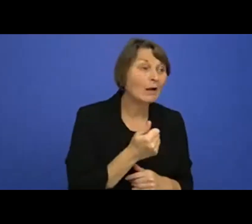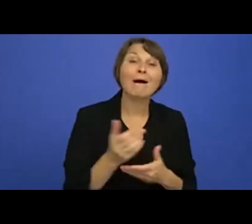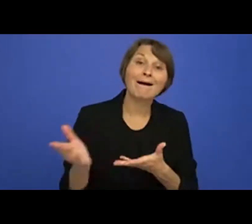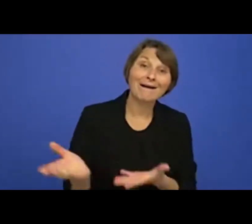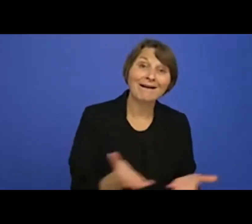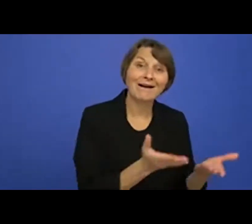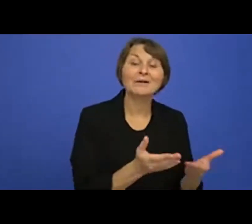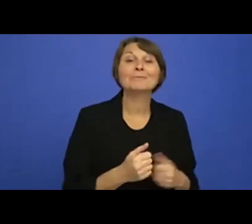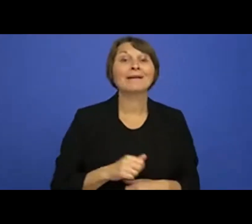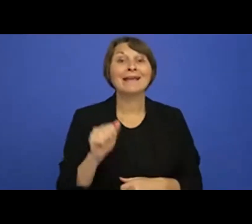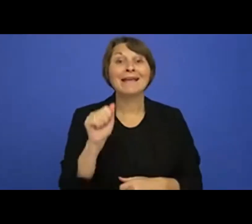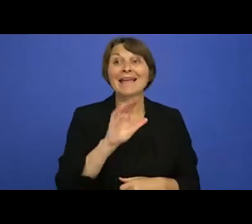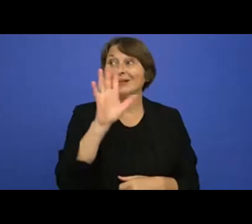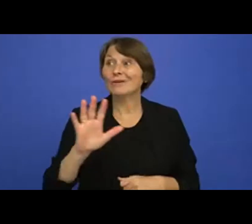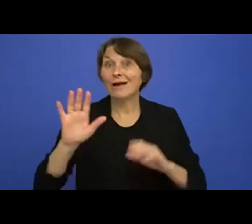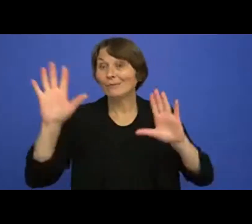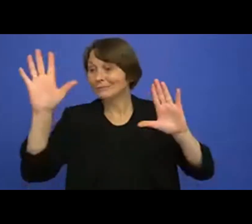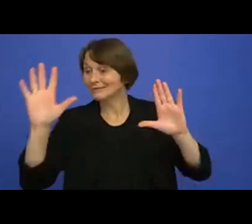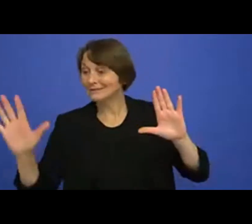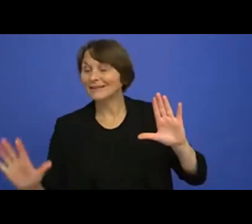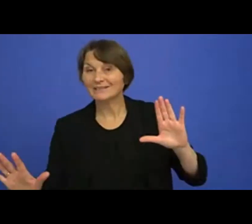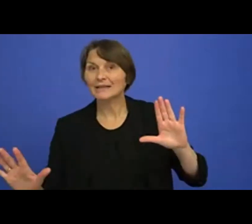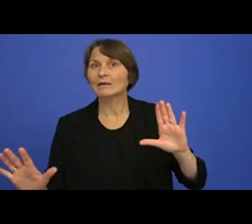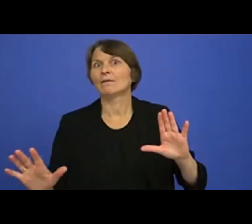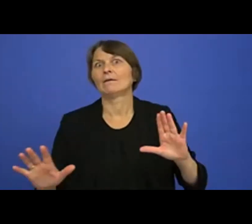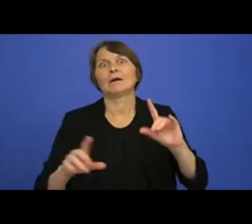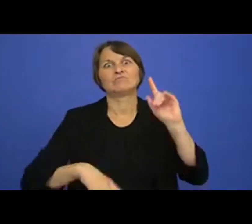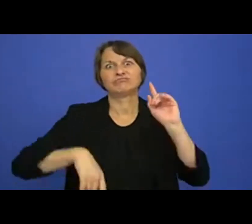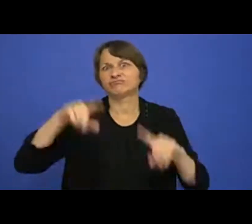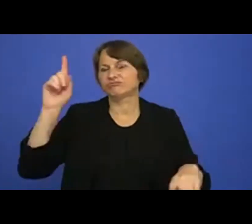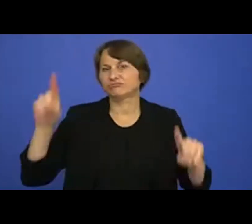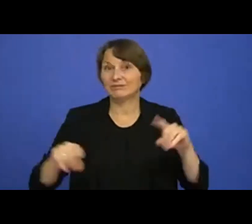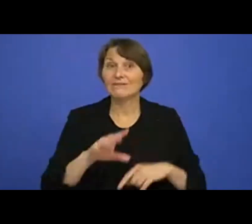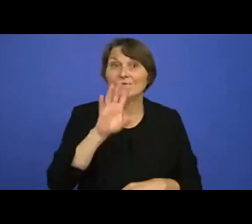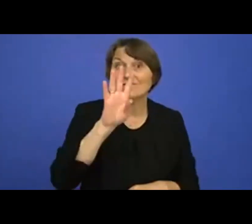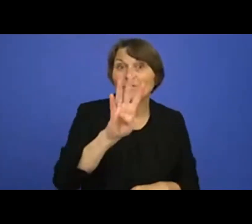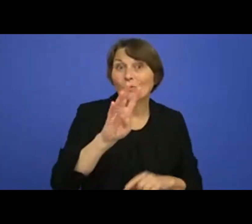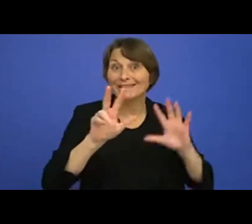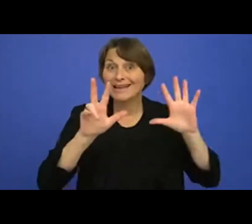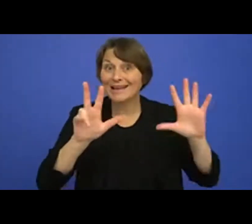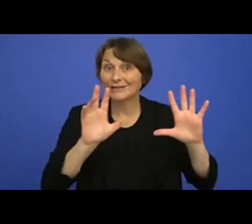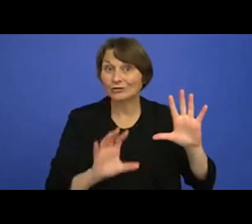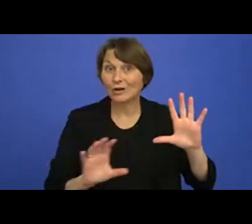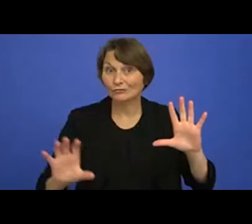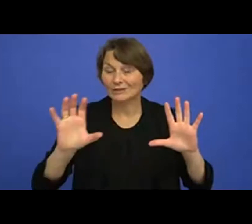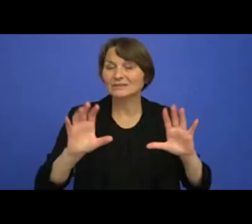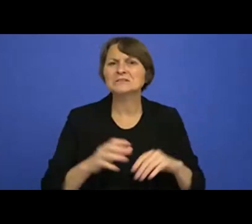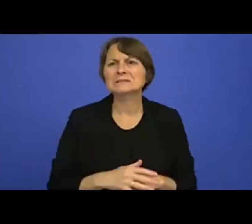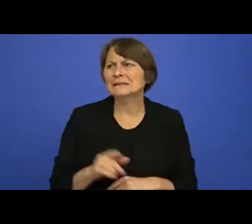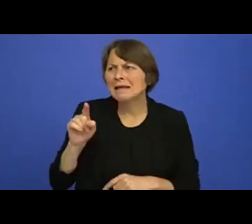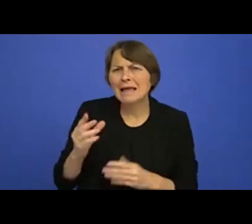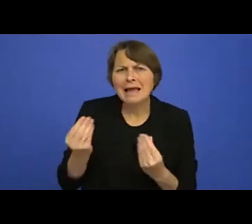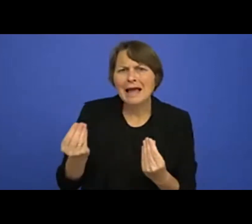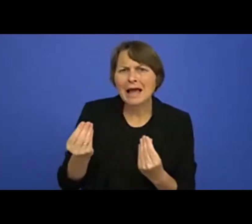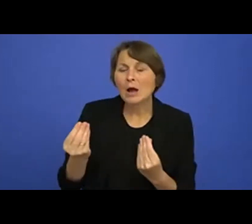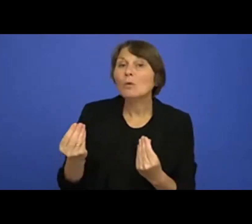savoir que nous sommes une région très grande, très diverse, qui regroupe 48 pays, tous très